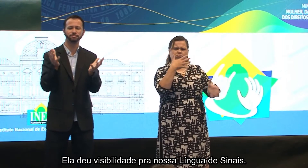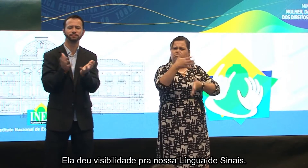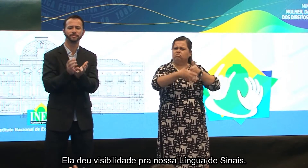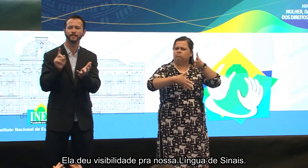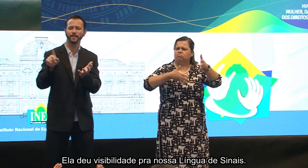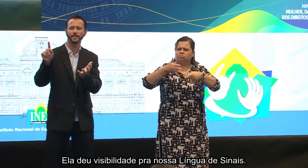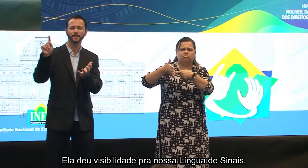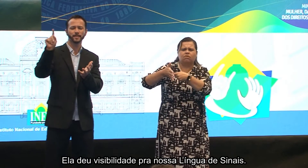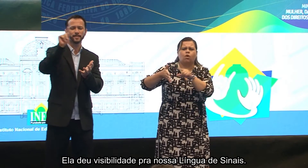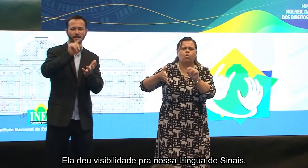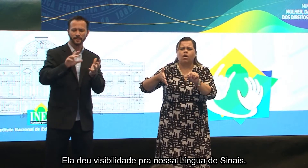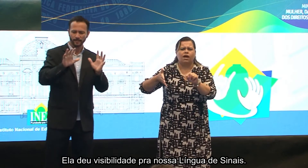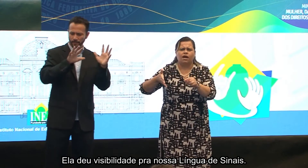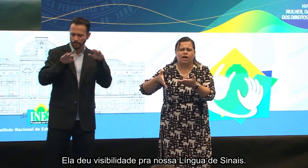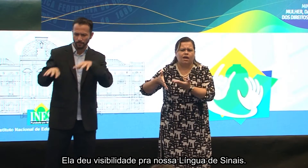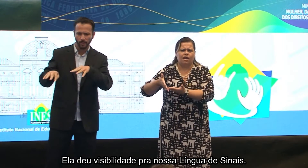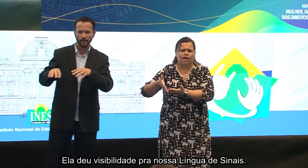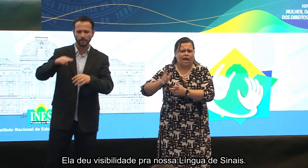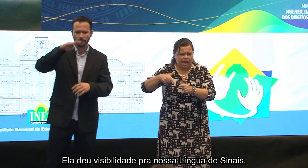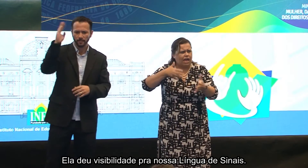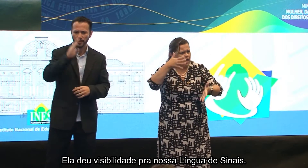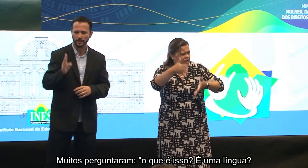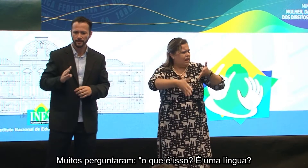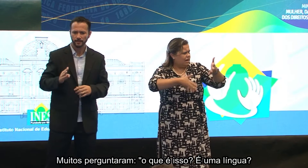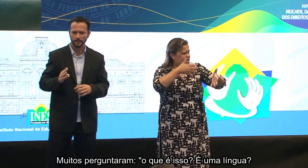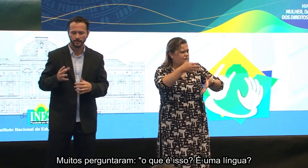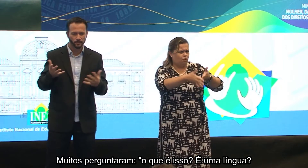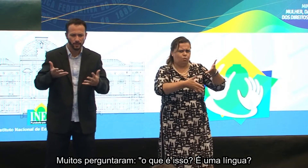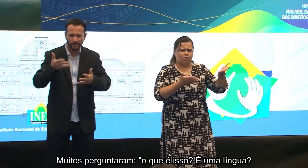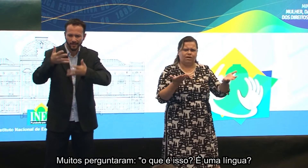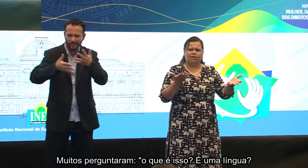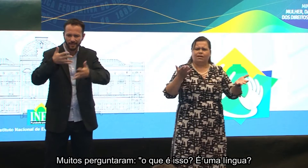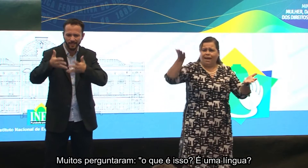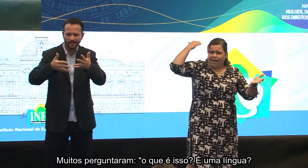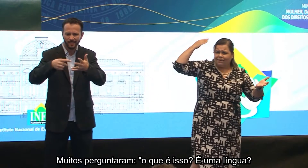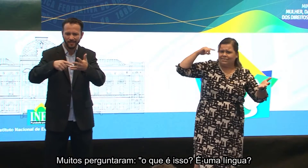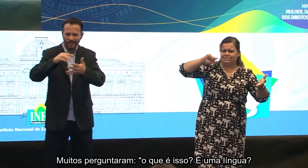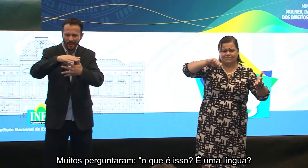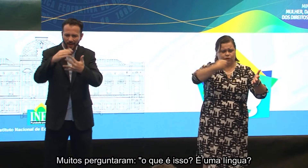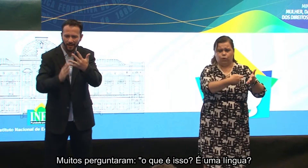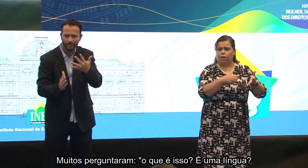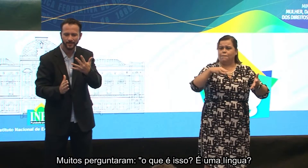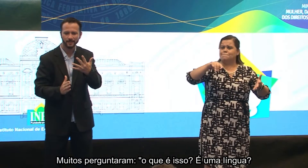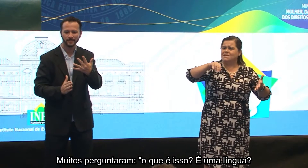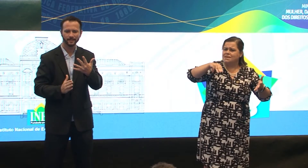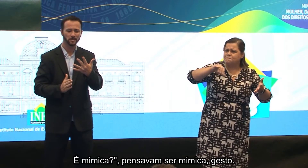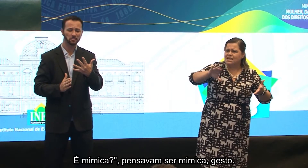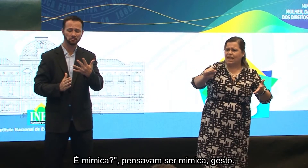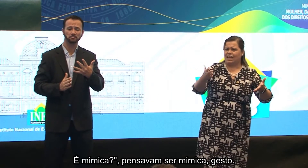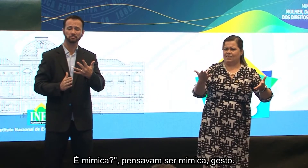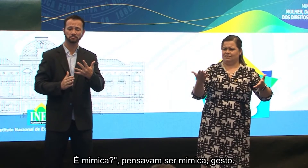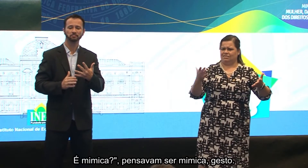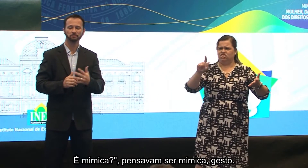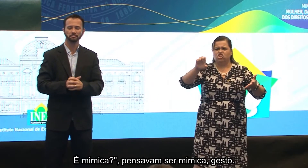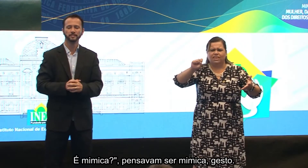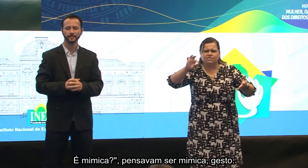Ela deu visibilidade para a nossa língua de sinais. Muitos perguntaram, o que é isso? É uma língua? Não é? É